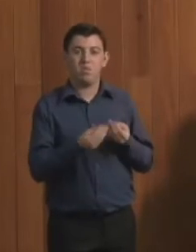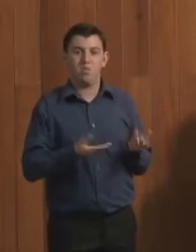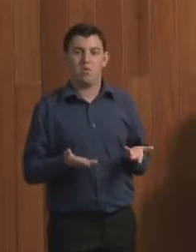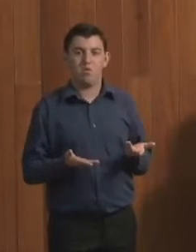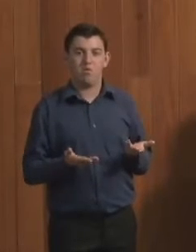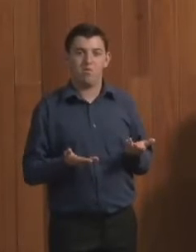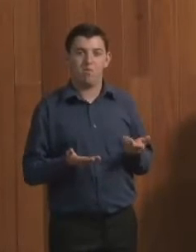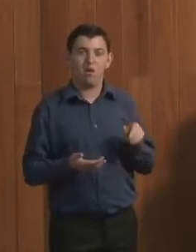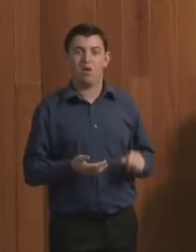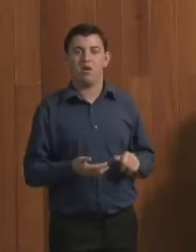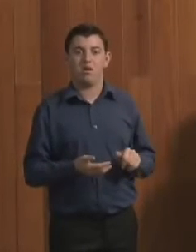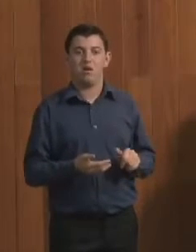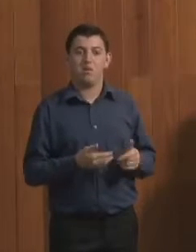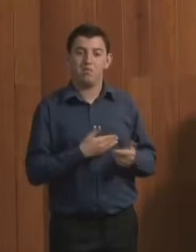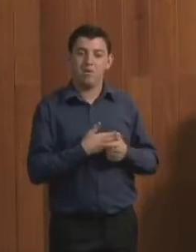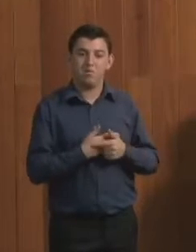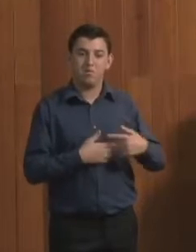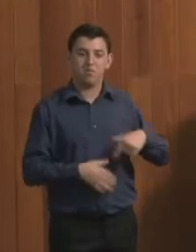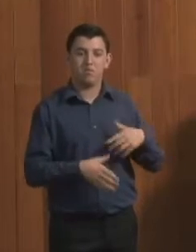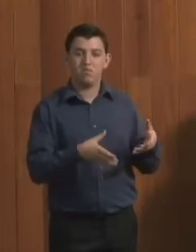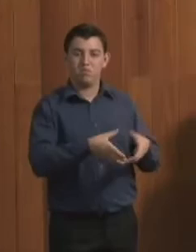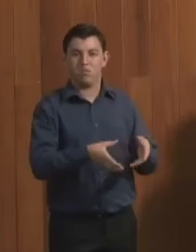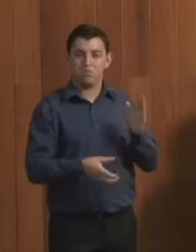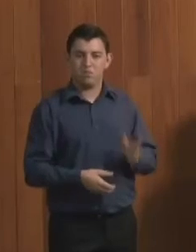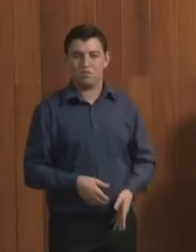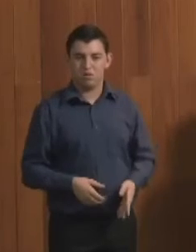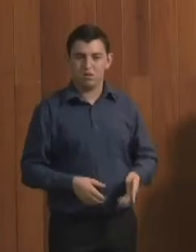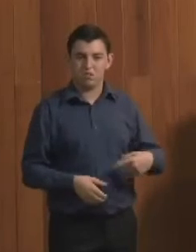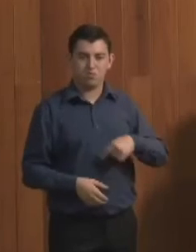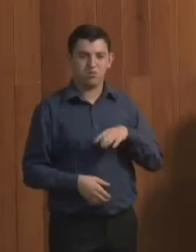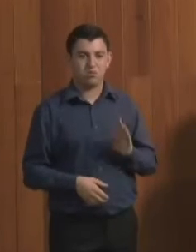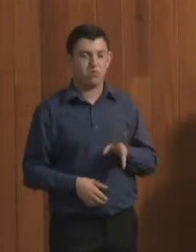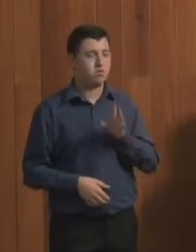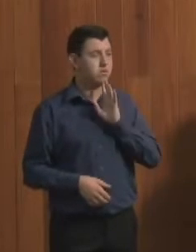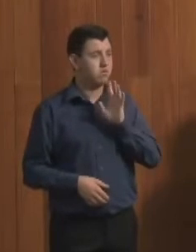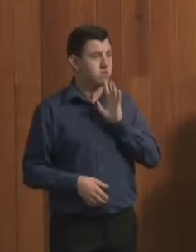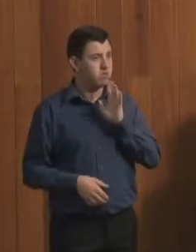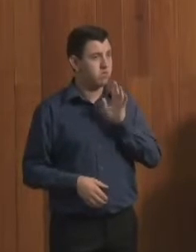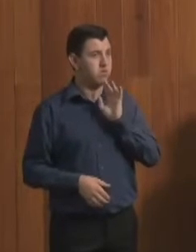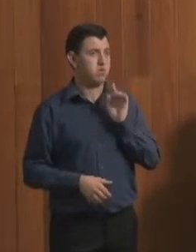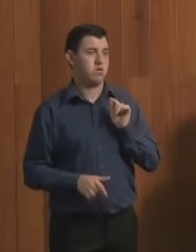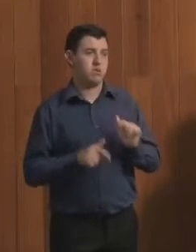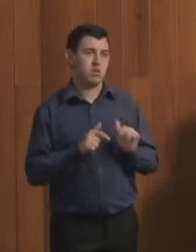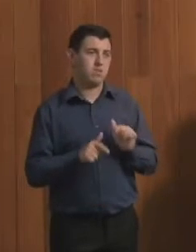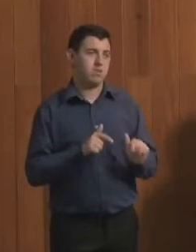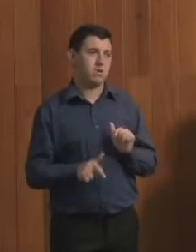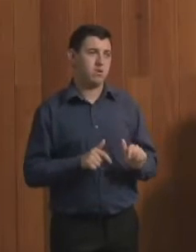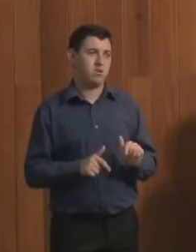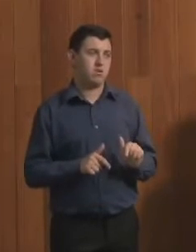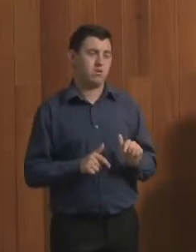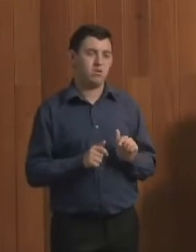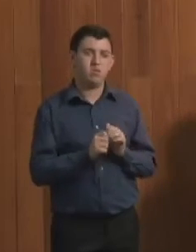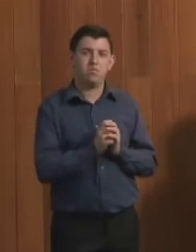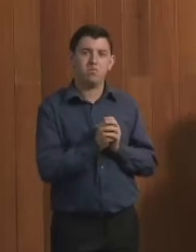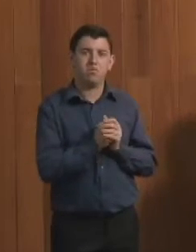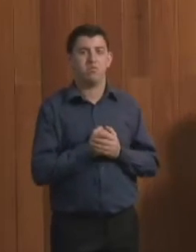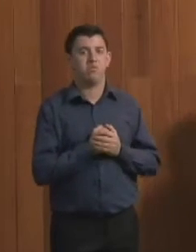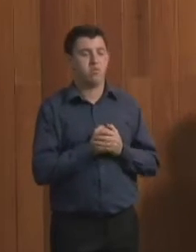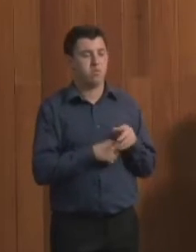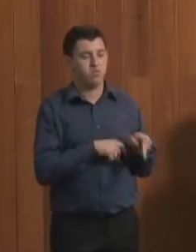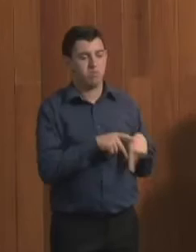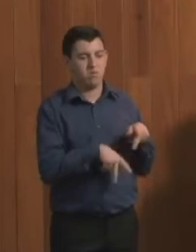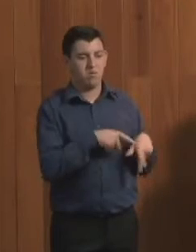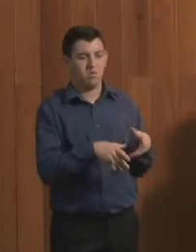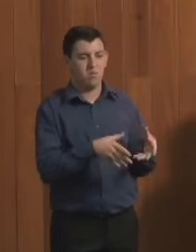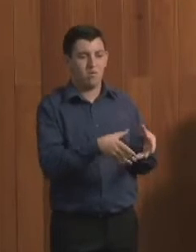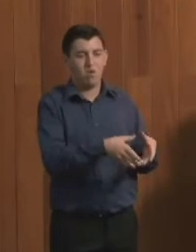estava, que nos parece que ele é, como a gente reconheceu no processo, a invisibilidade dessas populações, nos pareceu